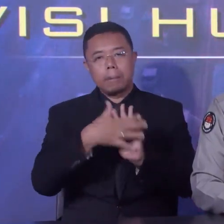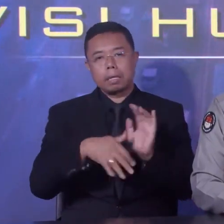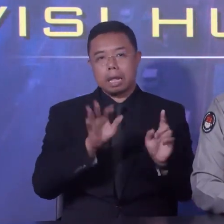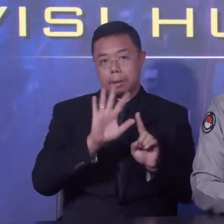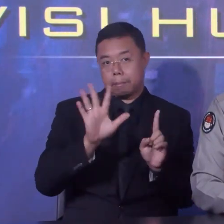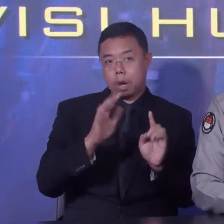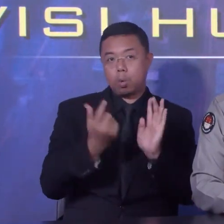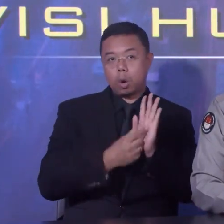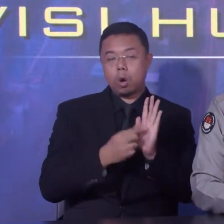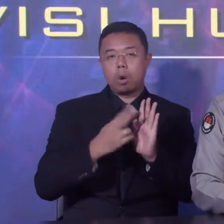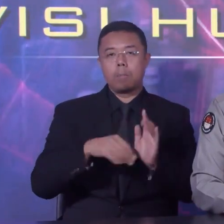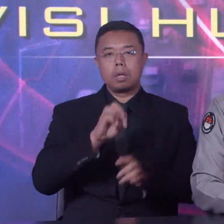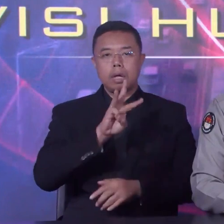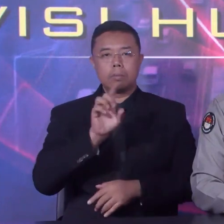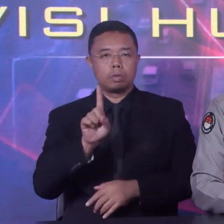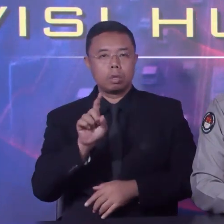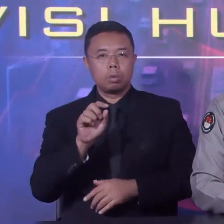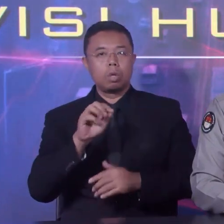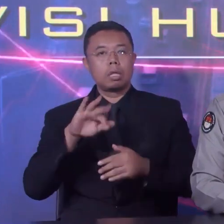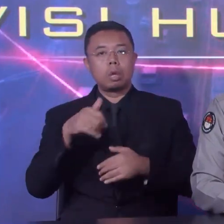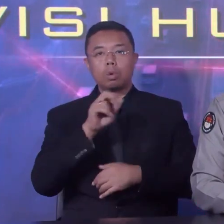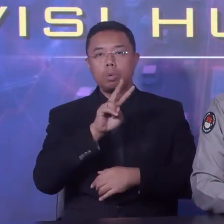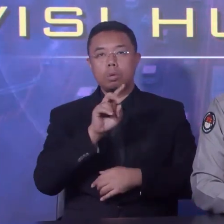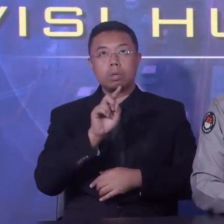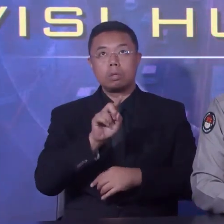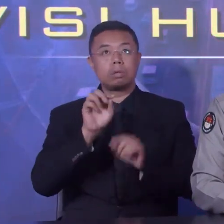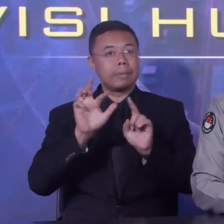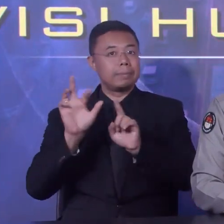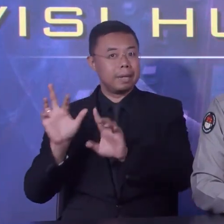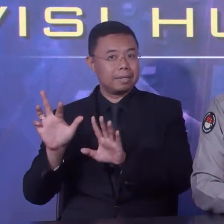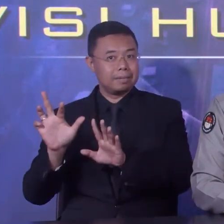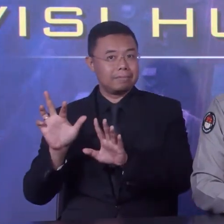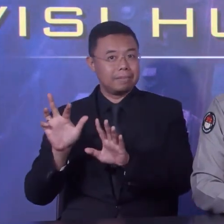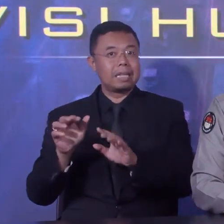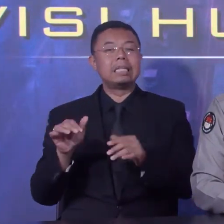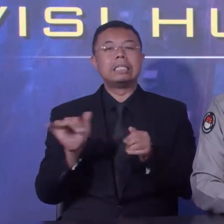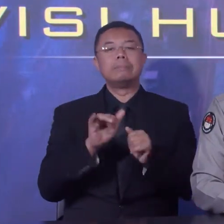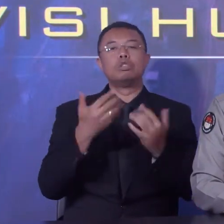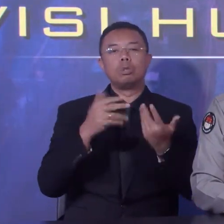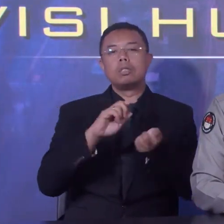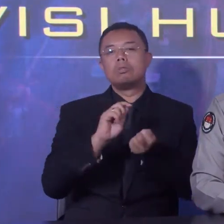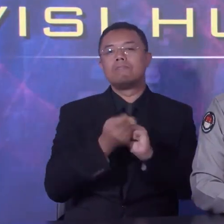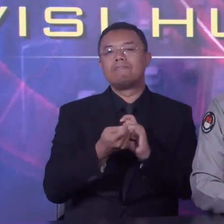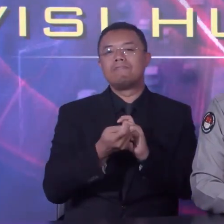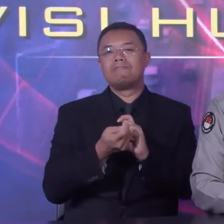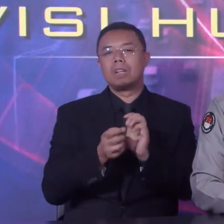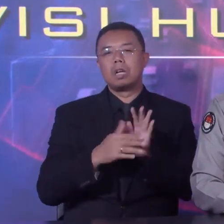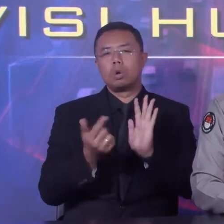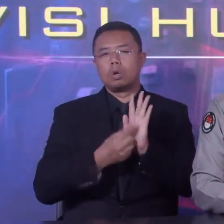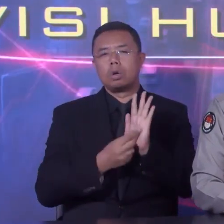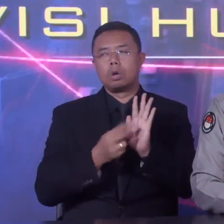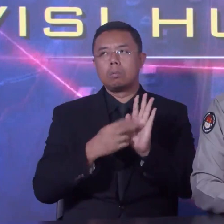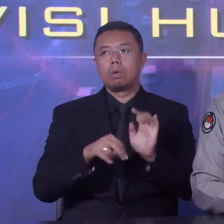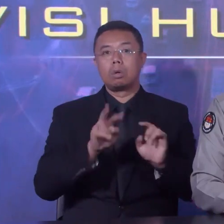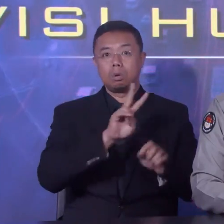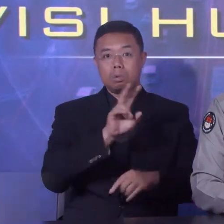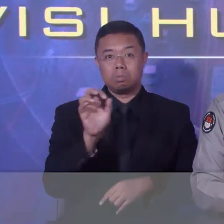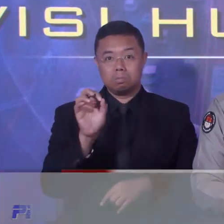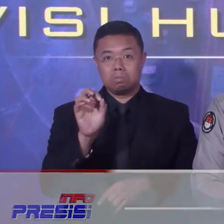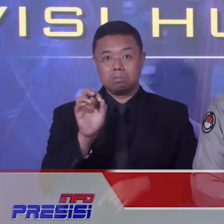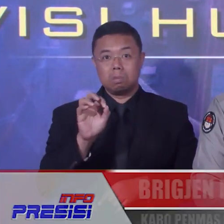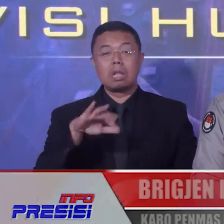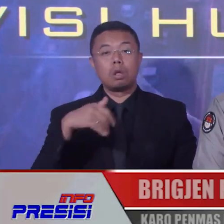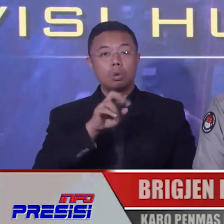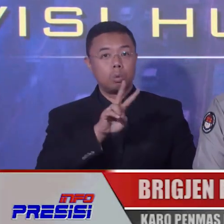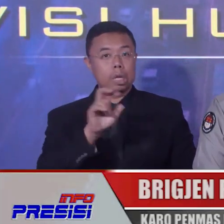15 undang-undang Nomor 31 tahun 99 Sebagaimana telah diubah dengan undang-undang nomor 20